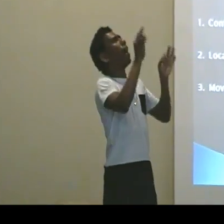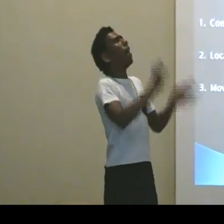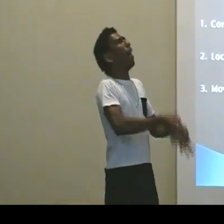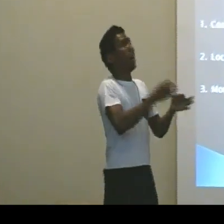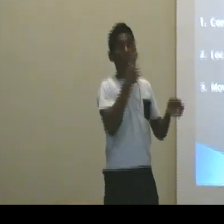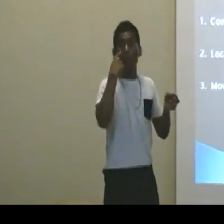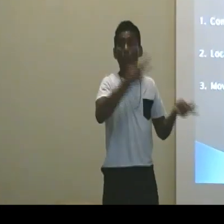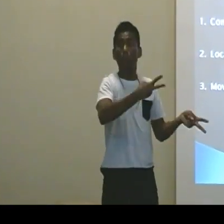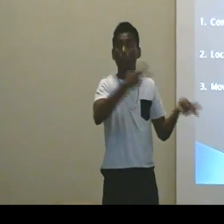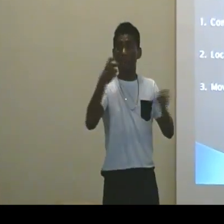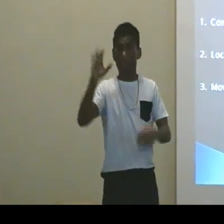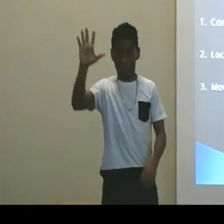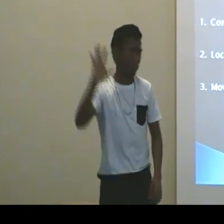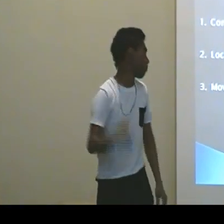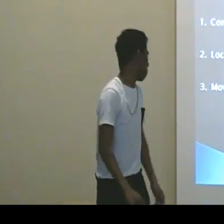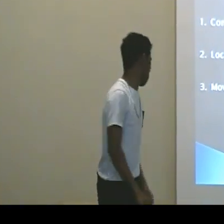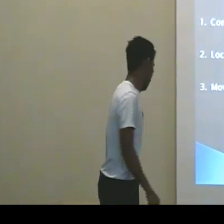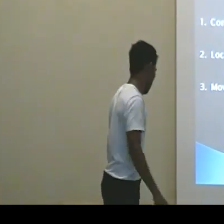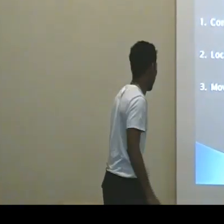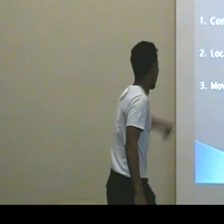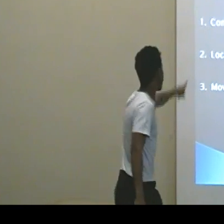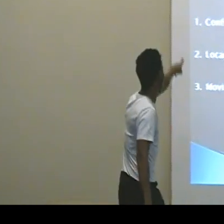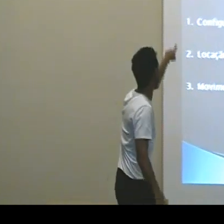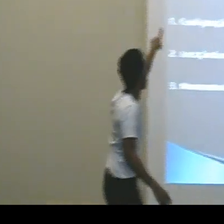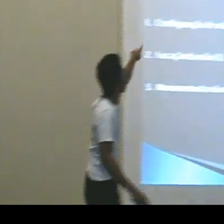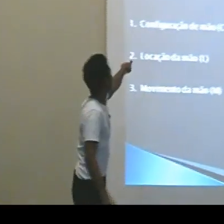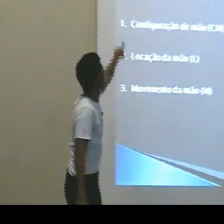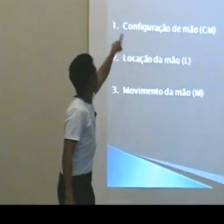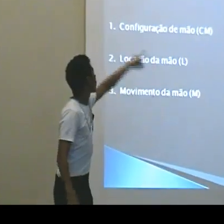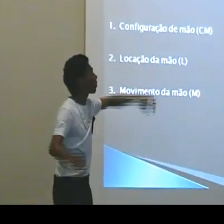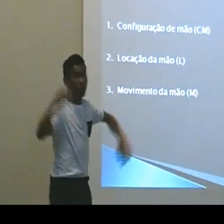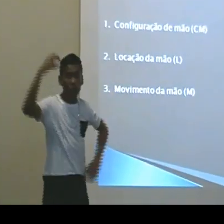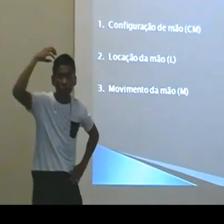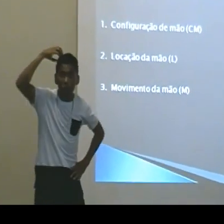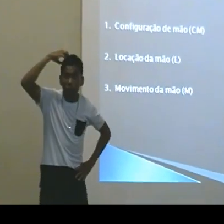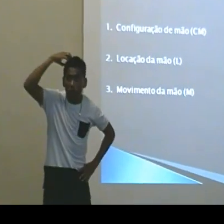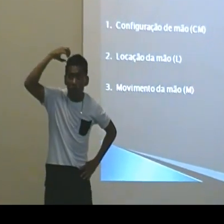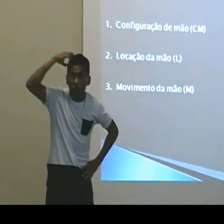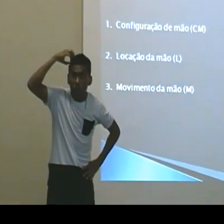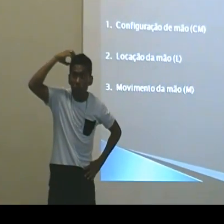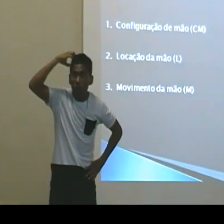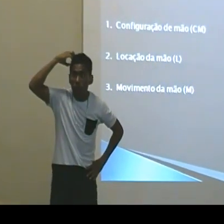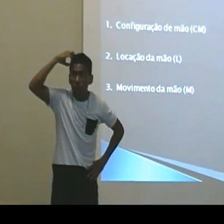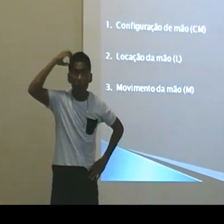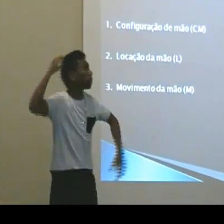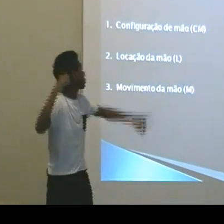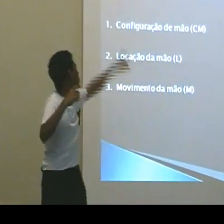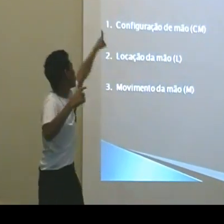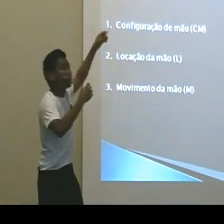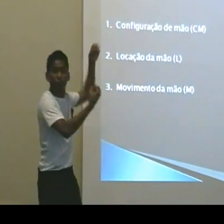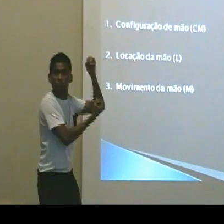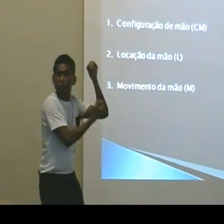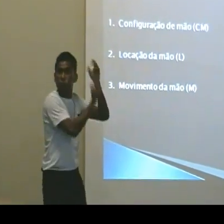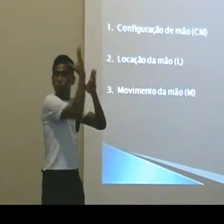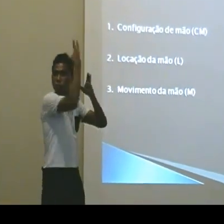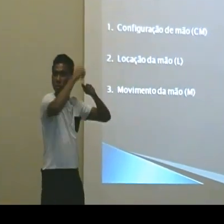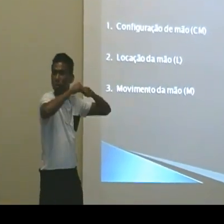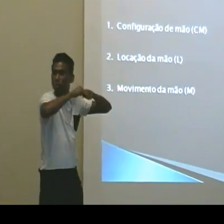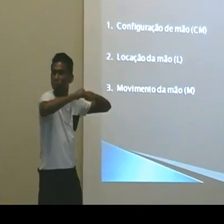E aí eu preparei aqui para vocês entenderem algumas coisas aqui. O Stockwell fez uma pesquisa da estrutura da